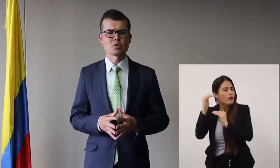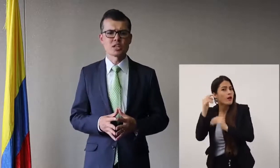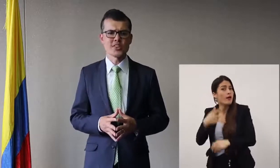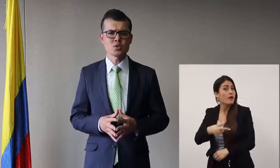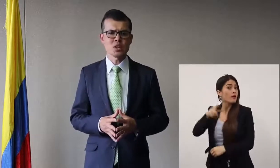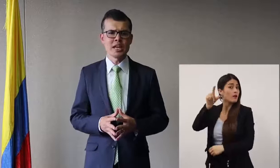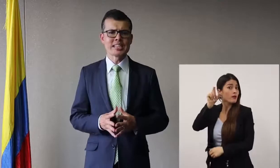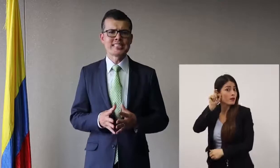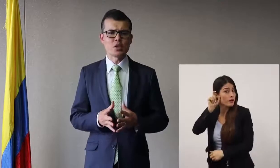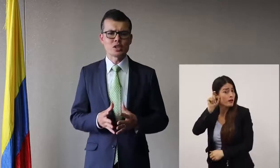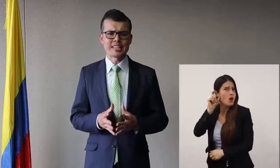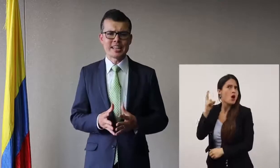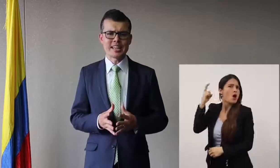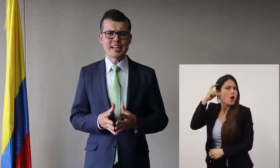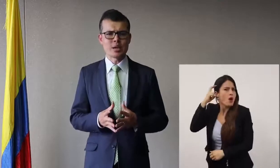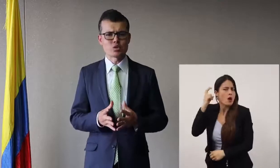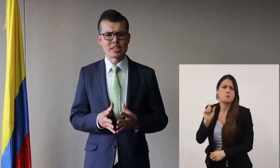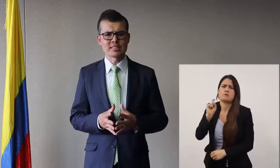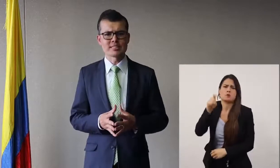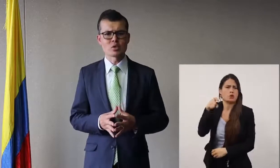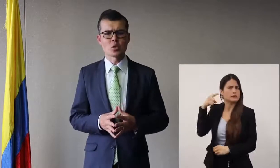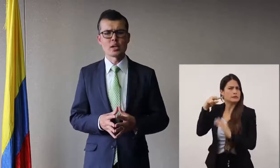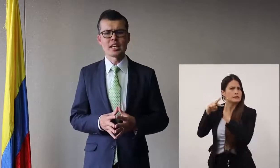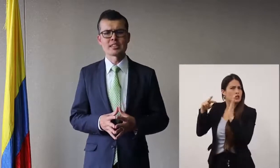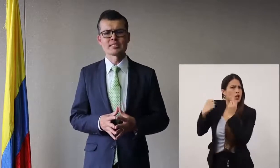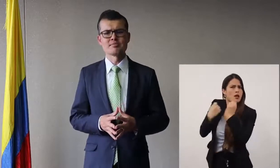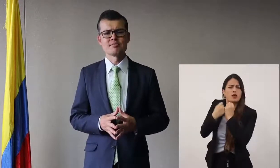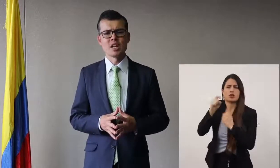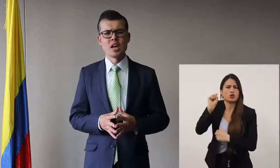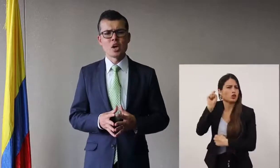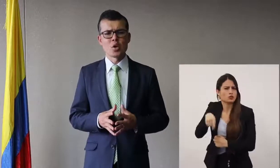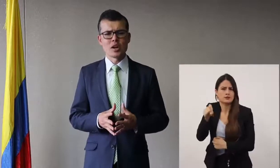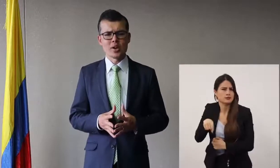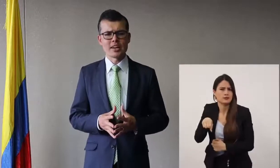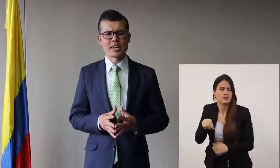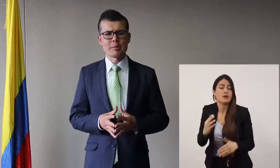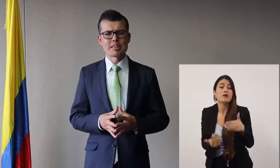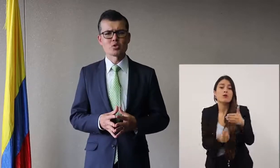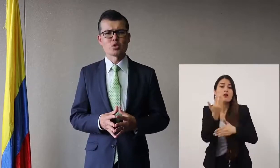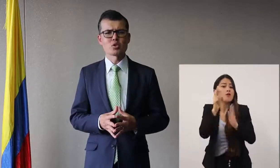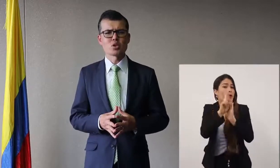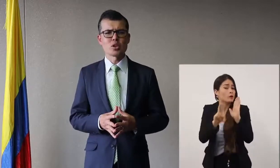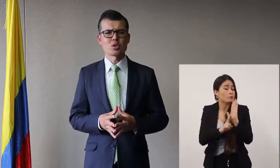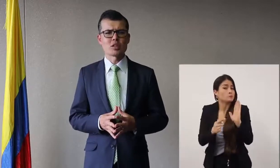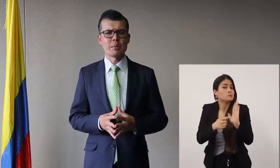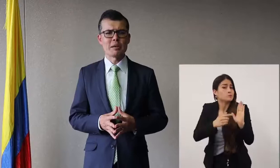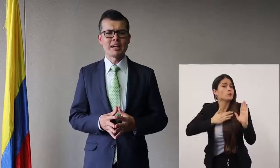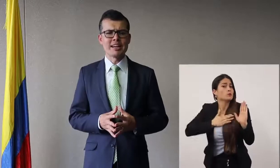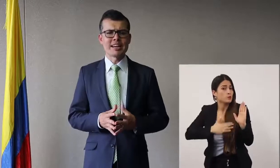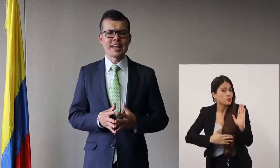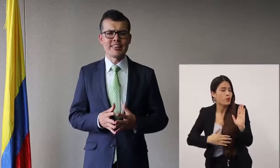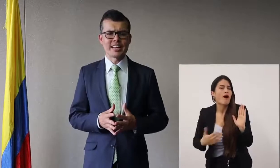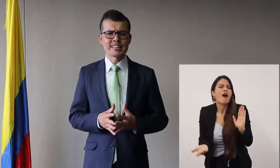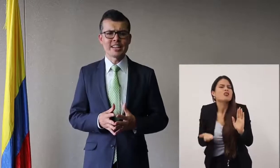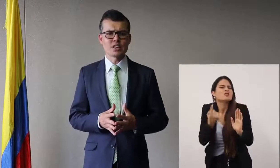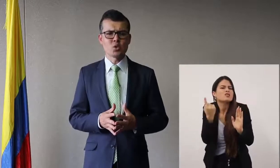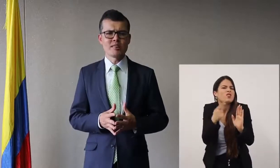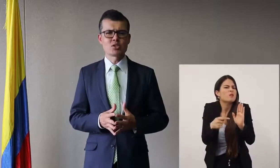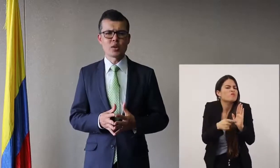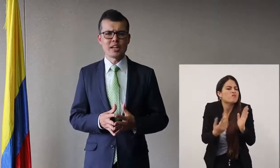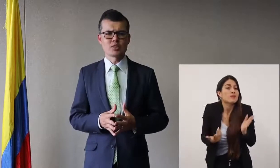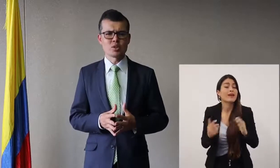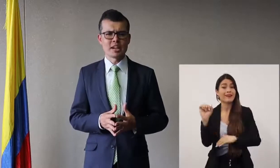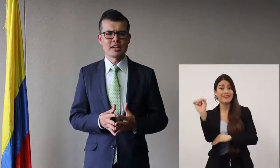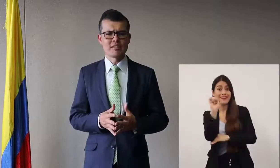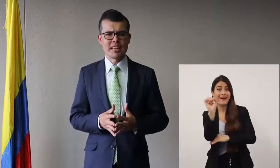con dispositivos, ya no tendrán que usar estas tecnologías. Con la nueva reglamentación solo se contempla que deberán tener